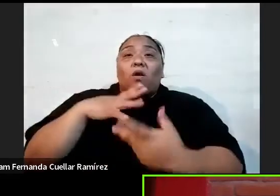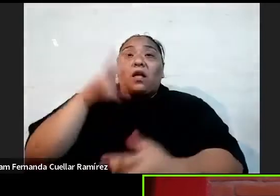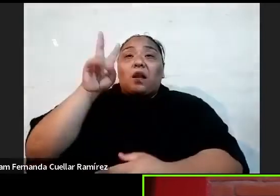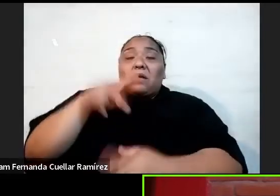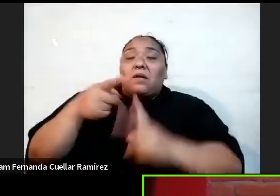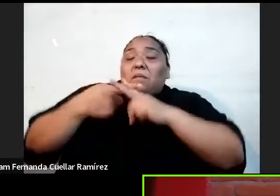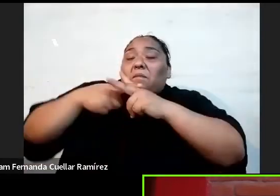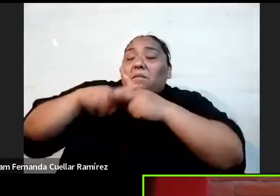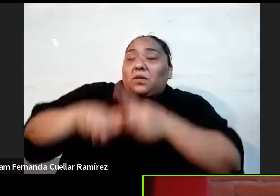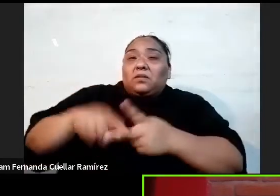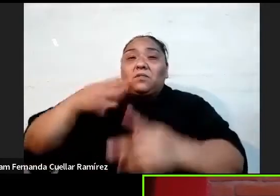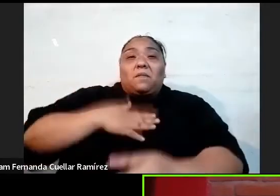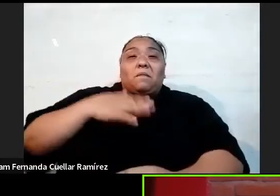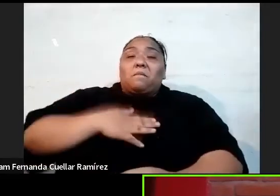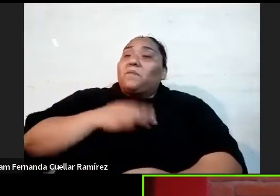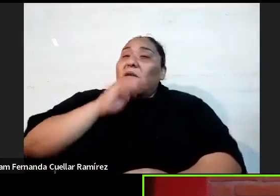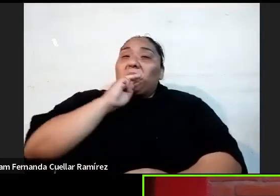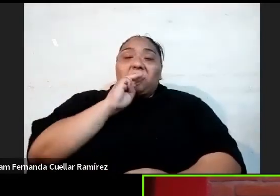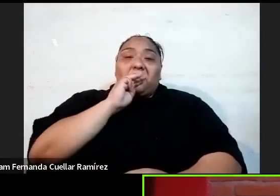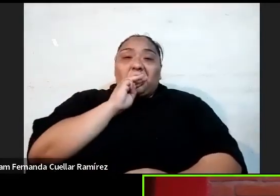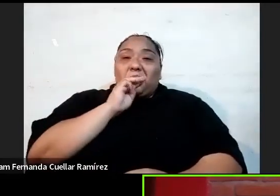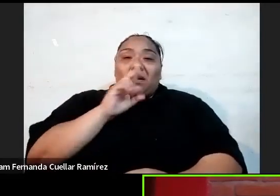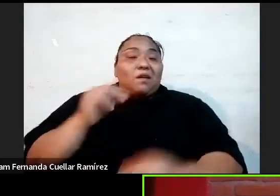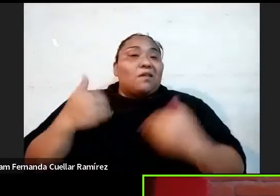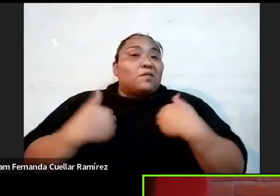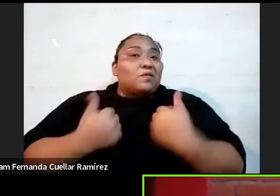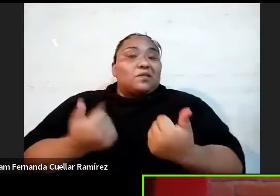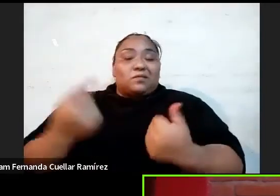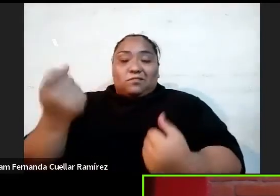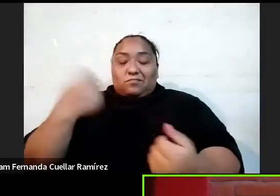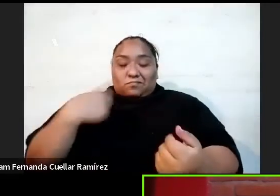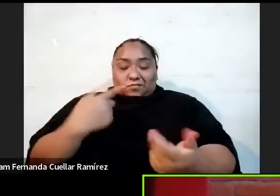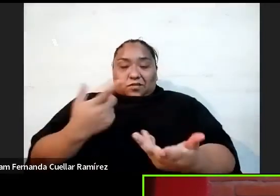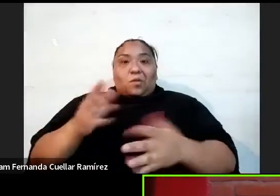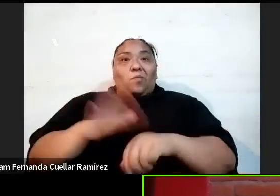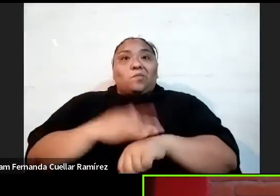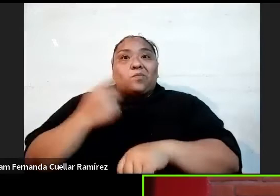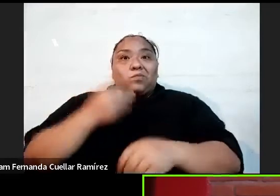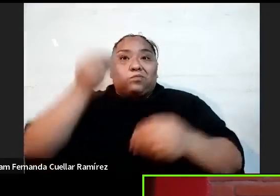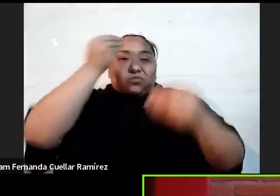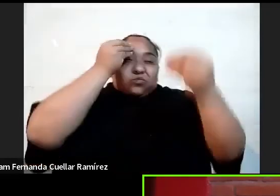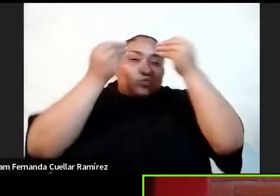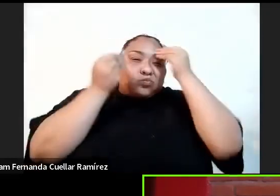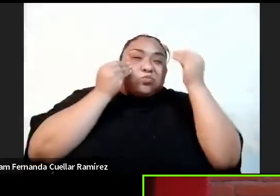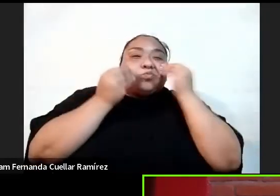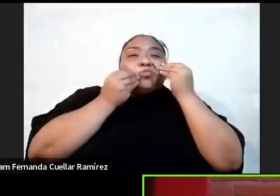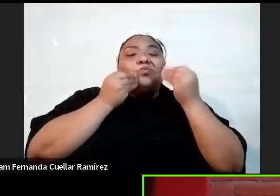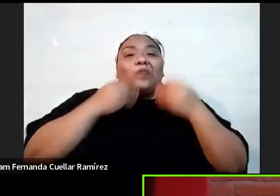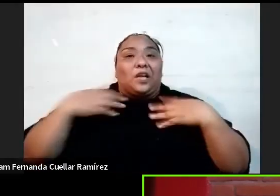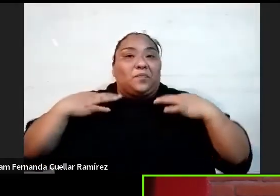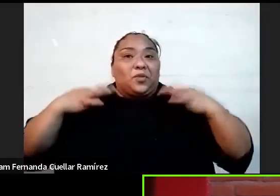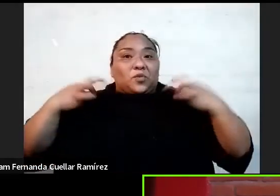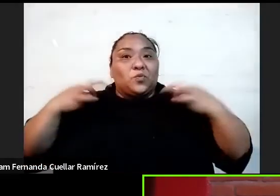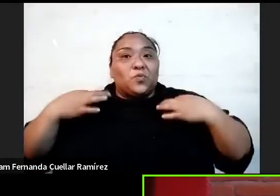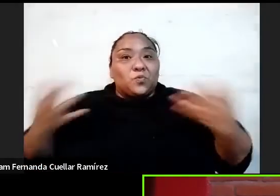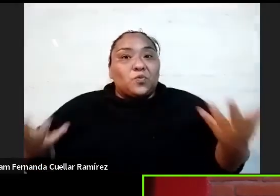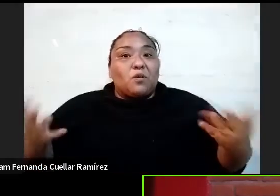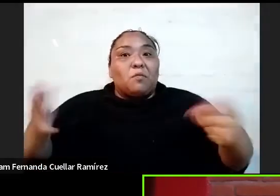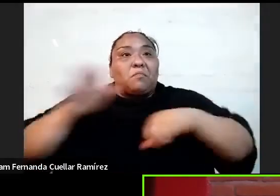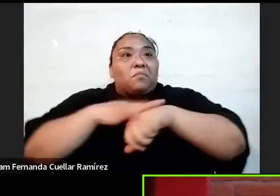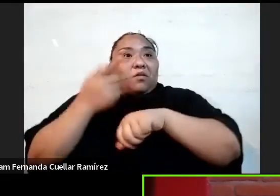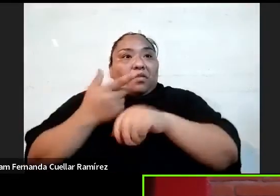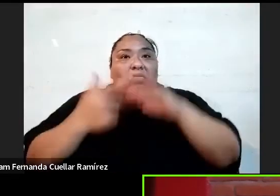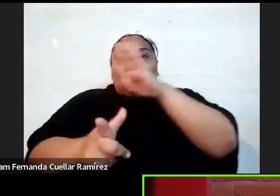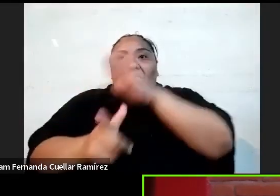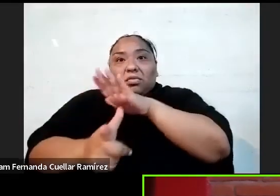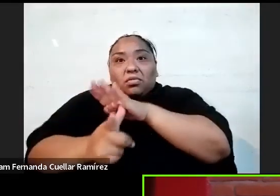como que mi mamá no entendía muy bien qué es lo que estaba haciendo, por qué le pedía maquillaje, por qué le pedía su ropa incluso, por qué quería usar tacones.